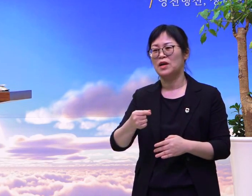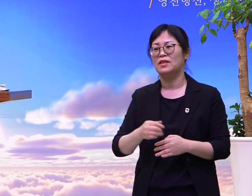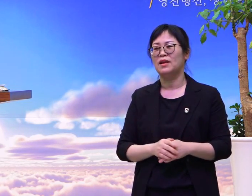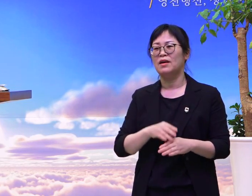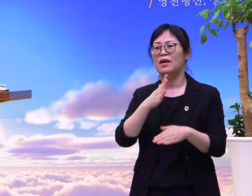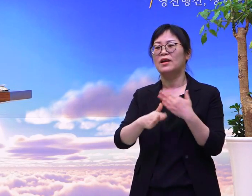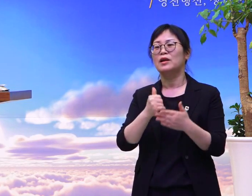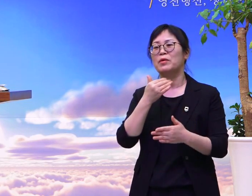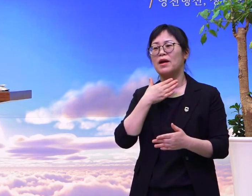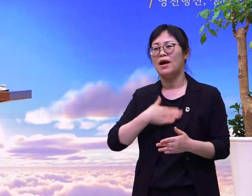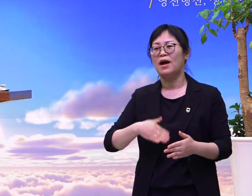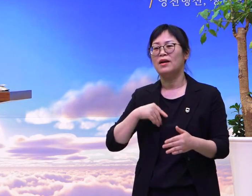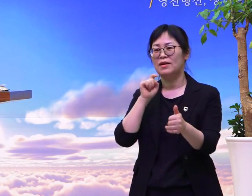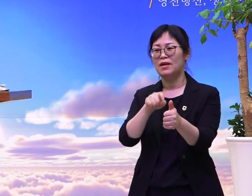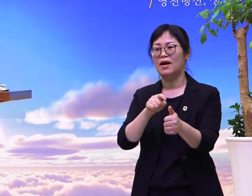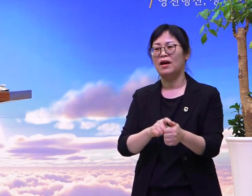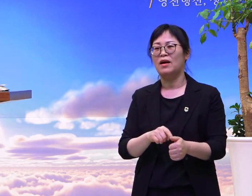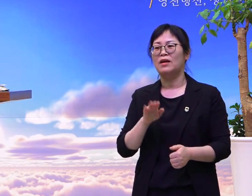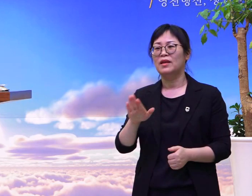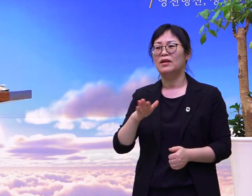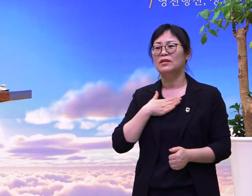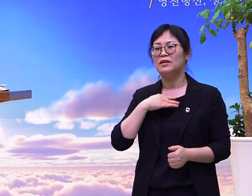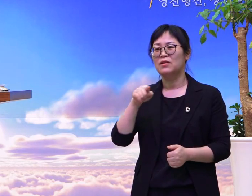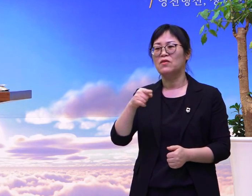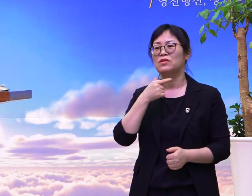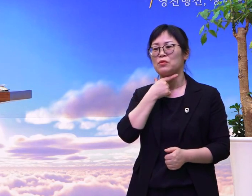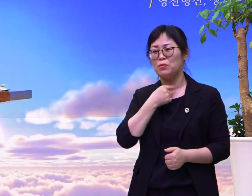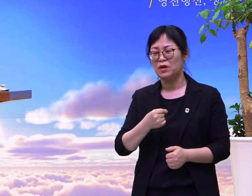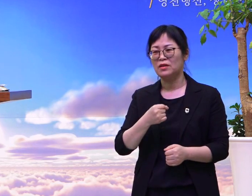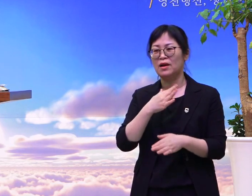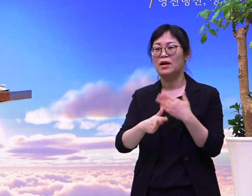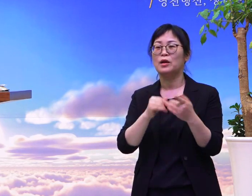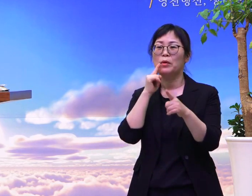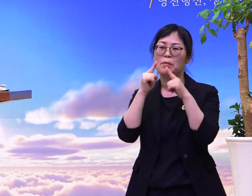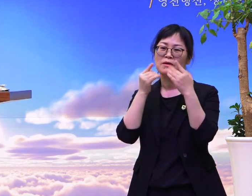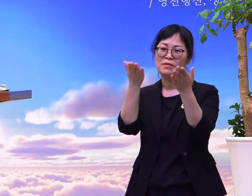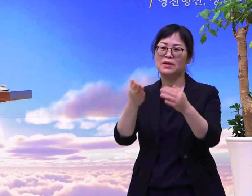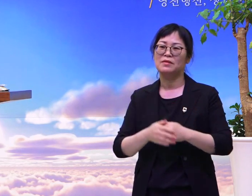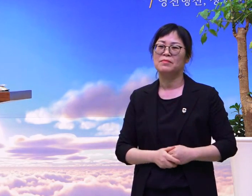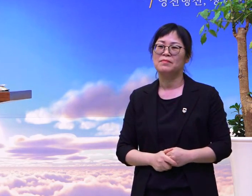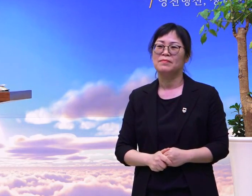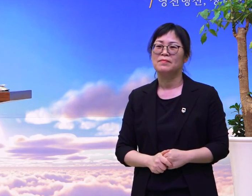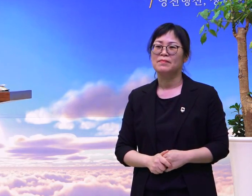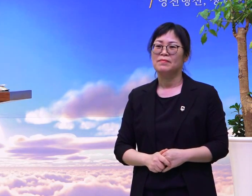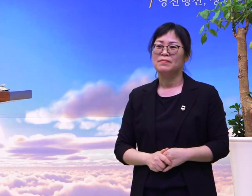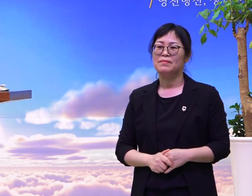하나님을 알라. 하나님을 아는 것을 원하노라. 이렇게 하나님께서 말씀하십니다.